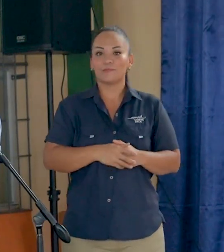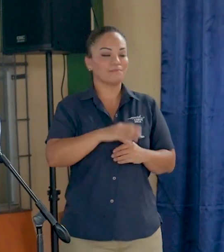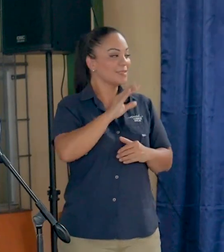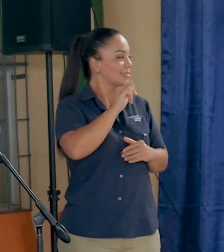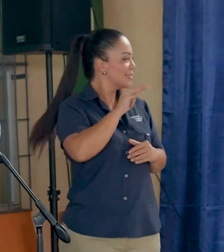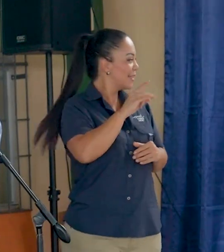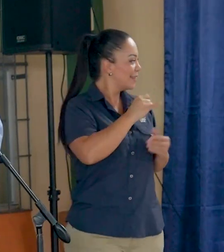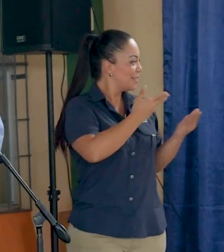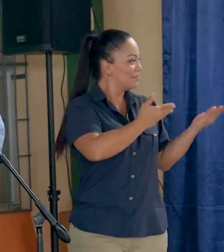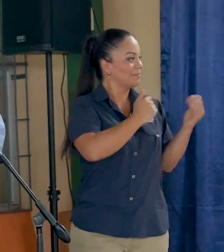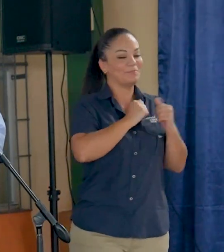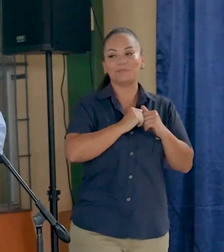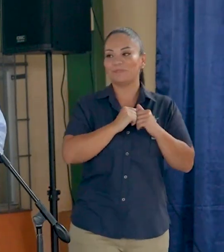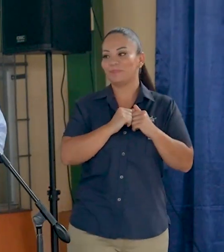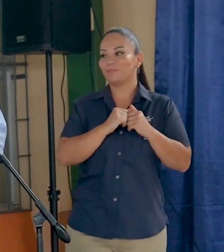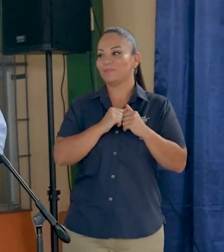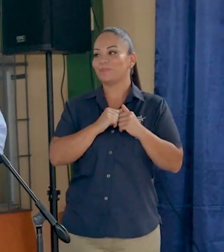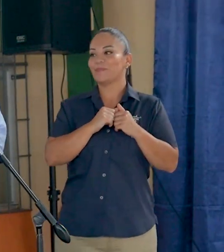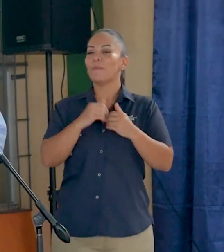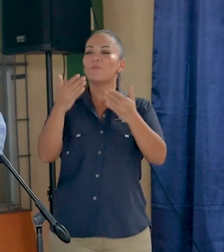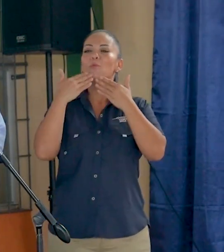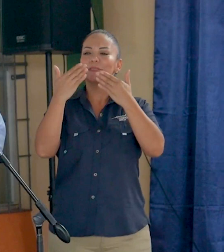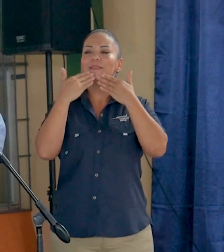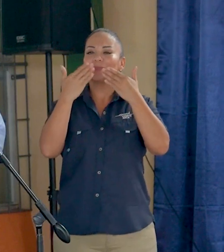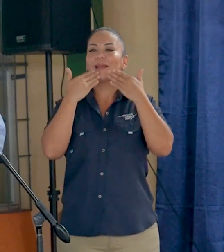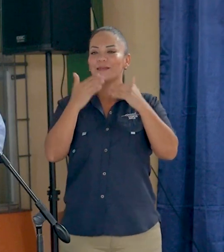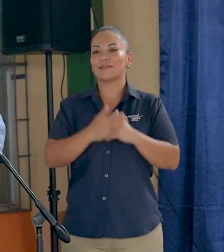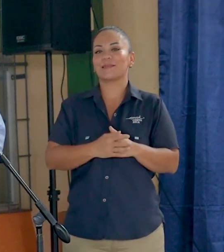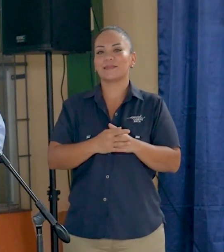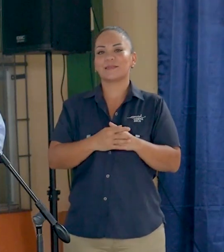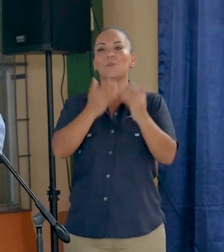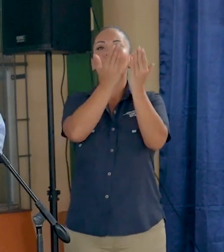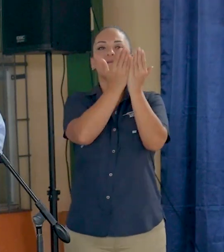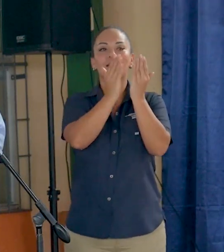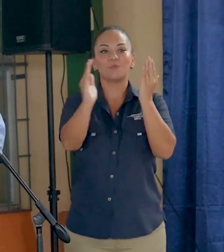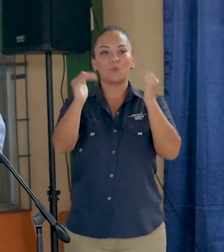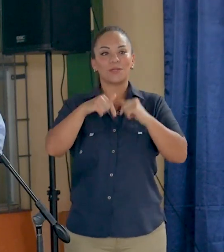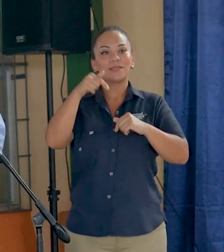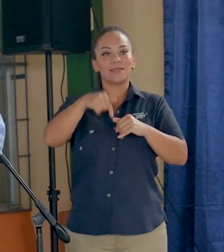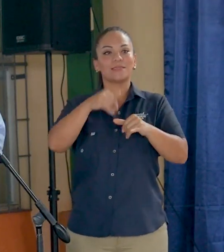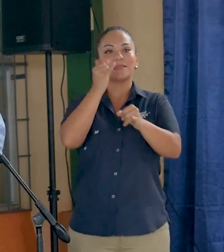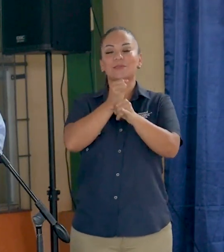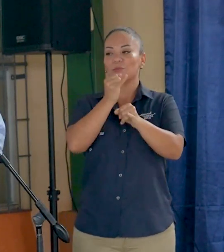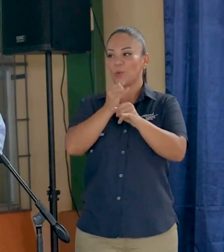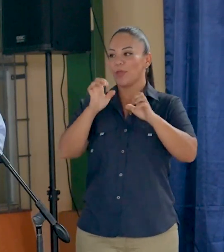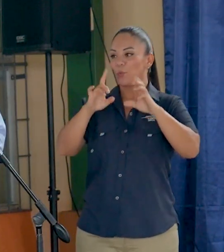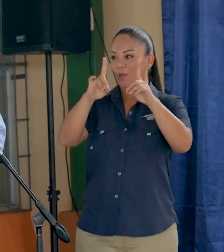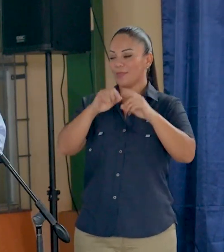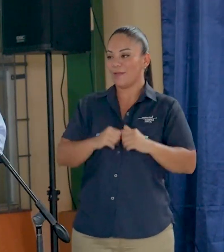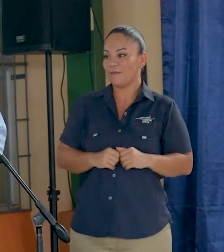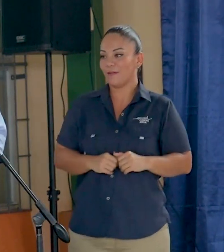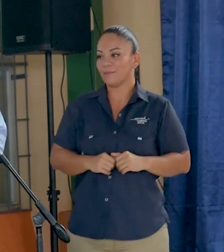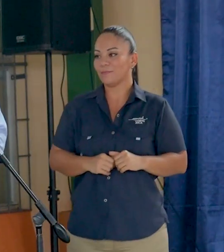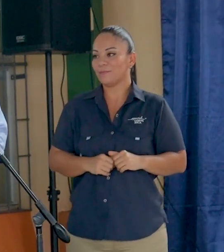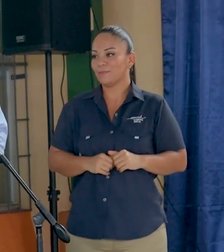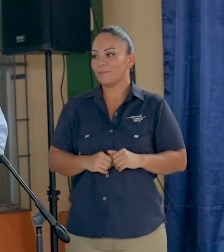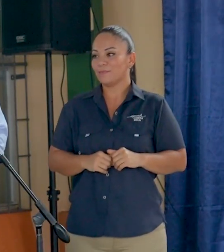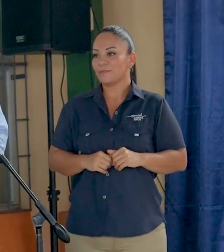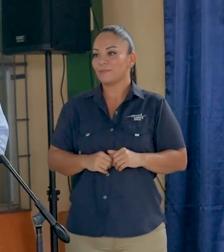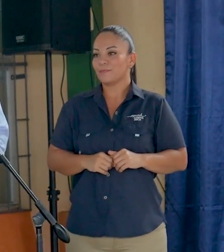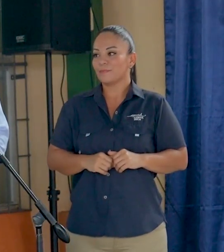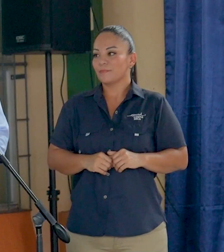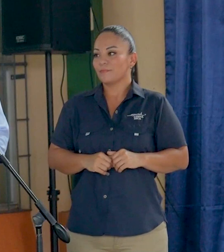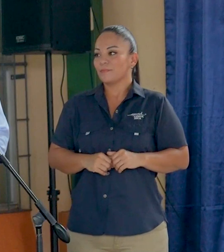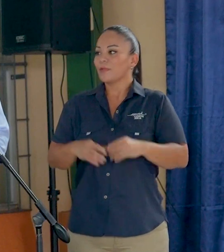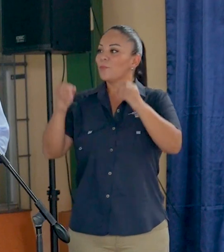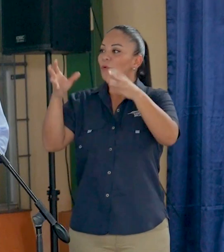Cindy Hernández, muchísimas gracias por abrir las puertas de este centro educativo.